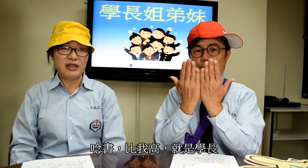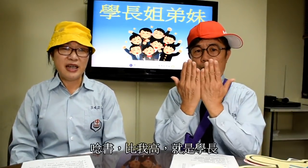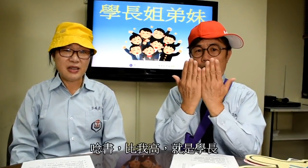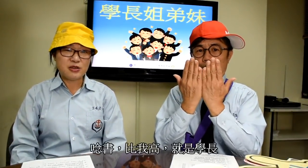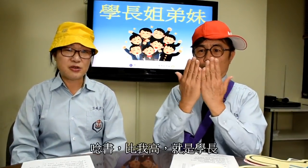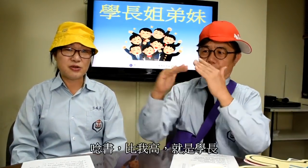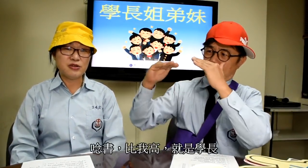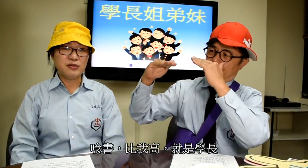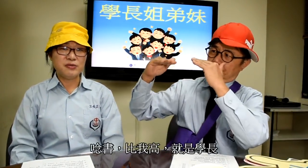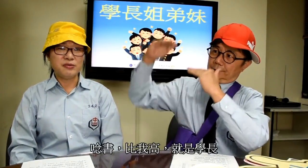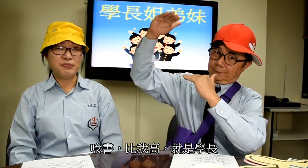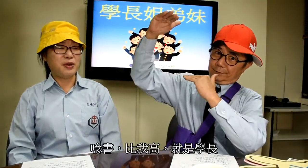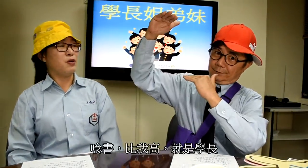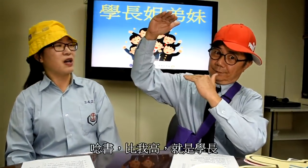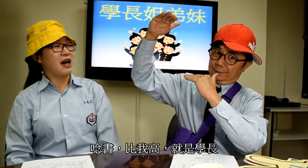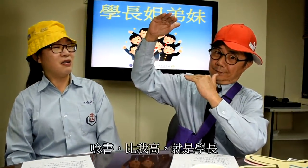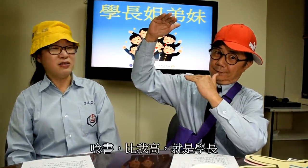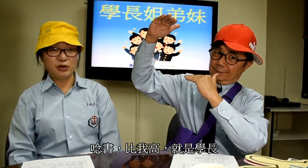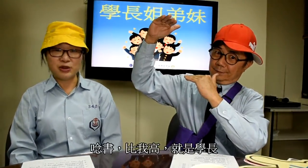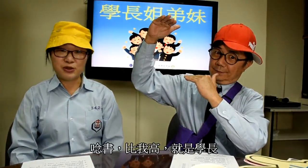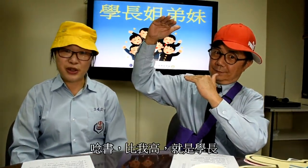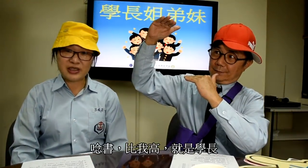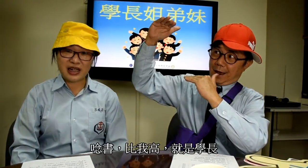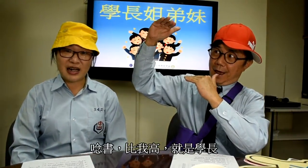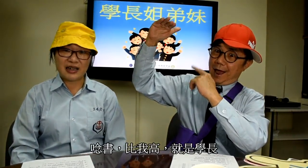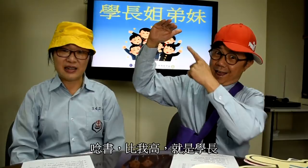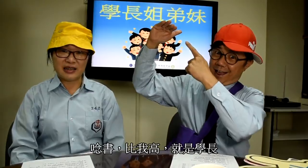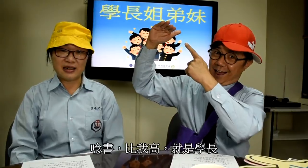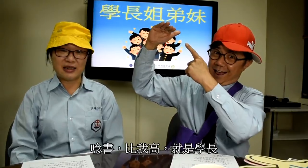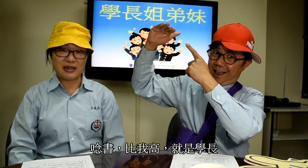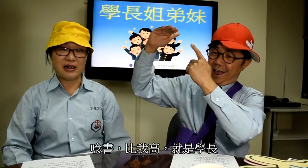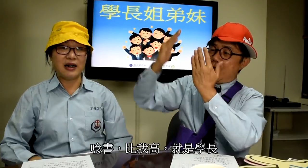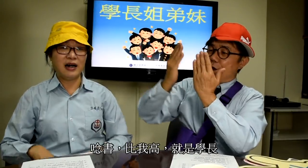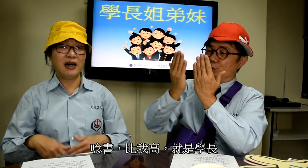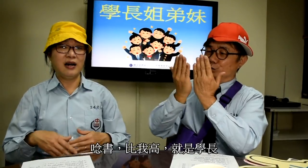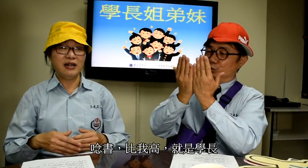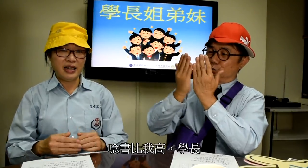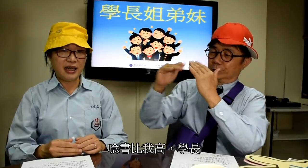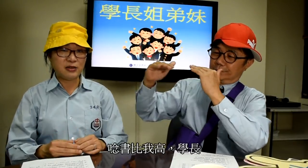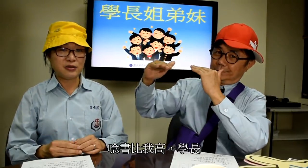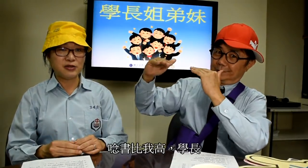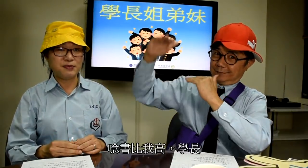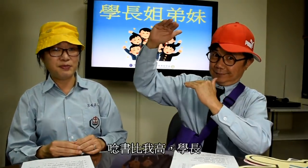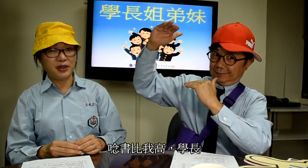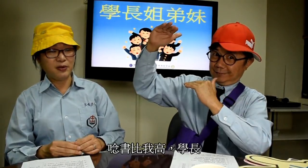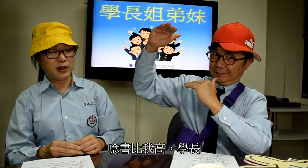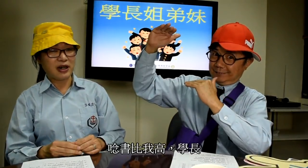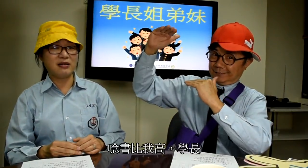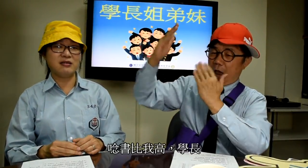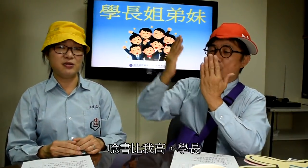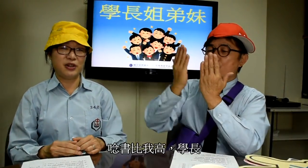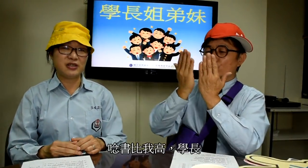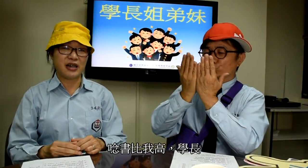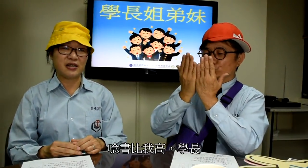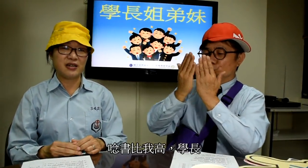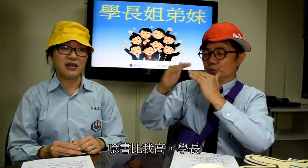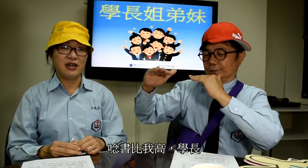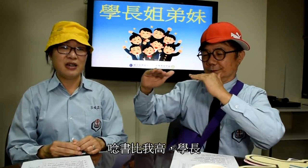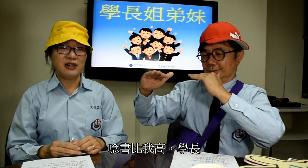念书比我高就是学长。念书比我高，学长；念